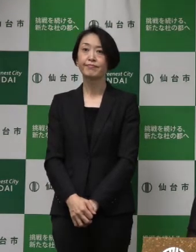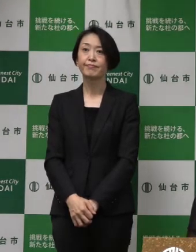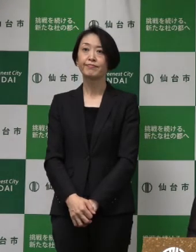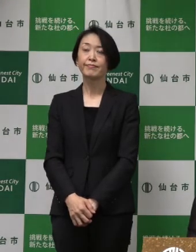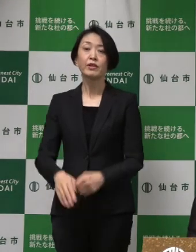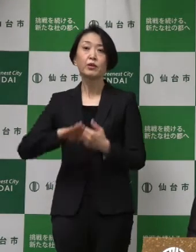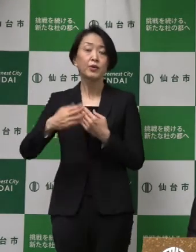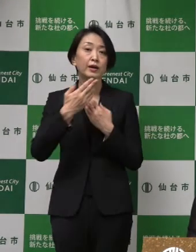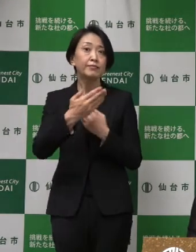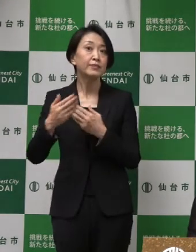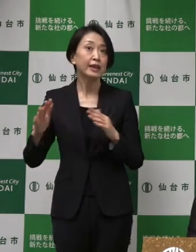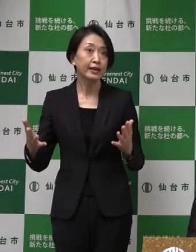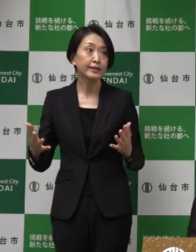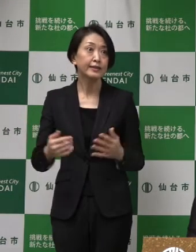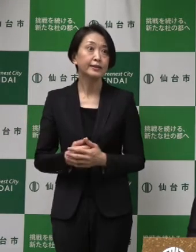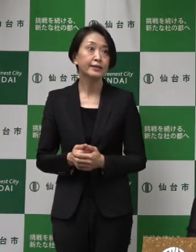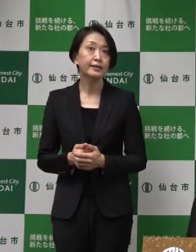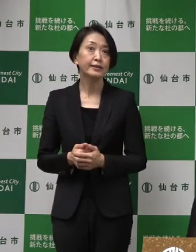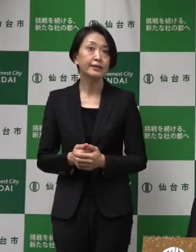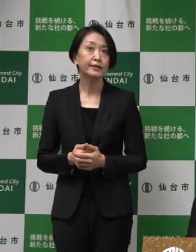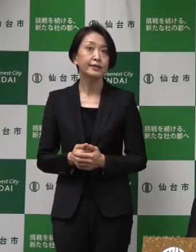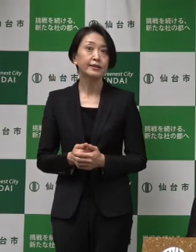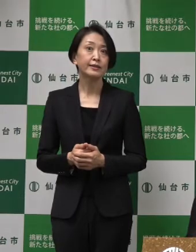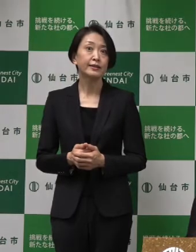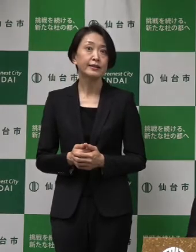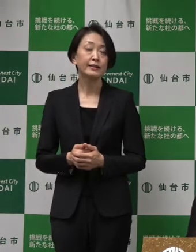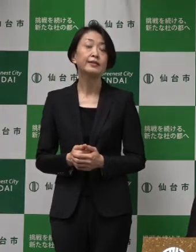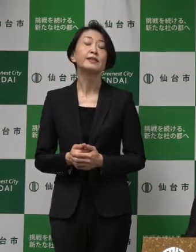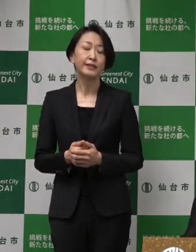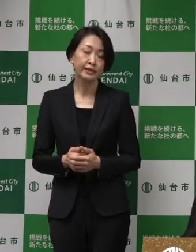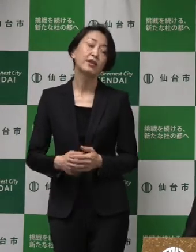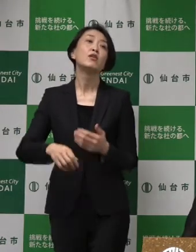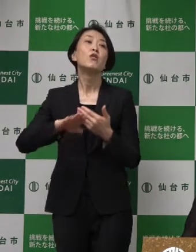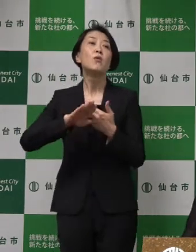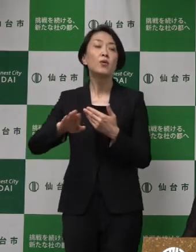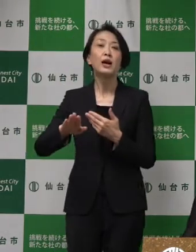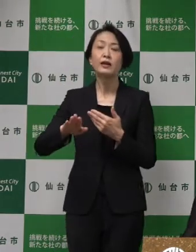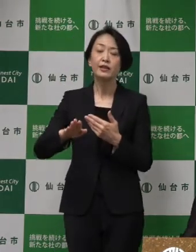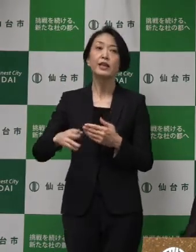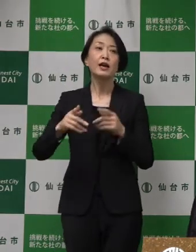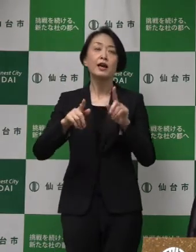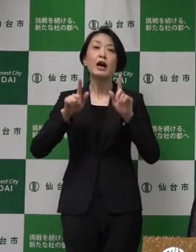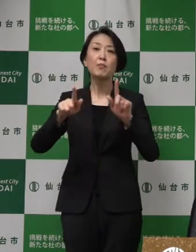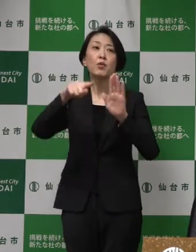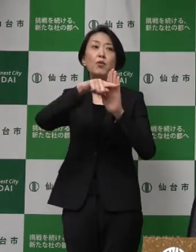よろしいでしょうか。はい、それでは発表した事項以外でご質問がありましたらお願いをいたします